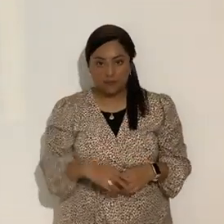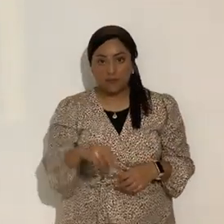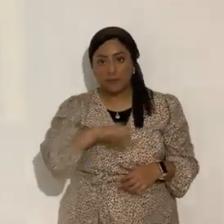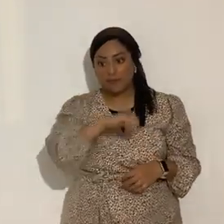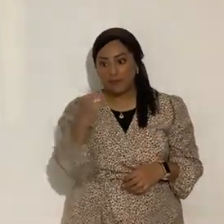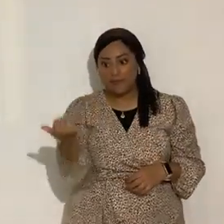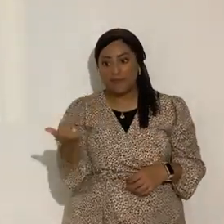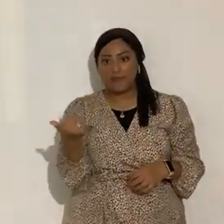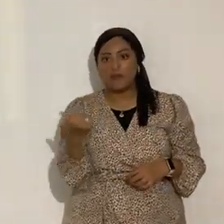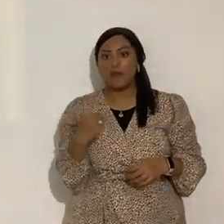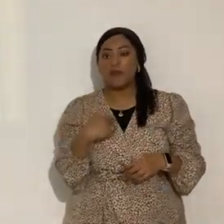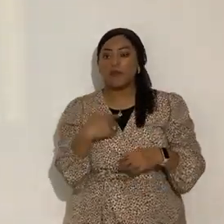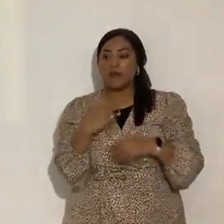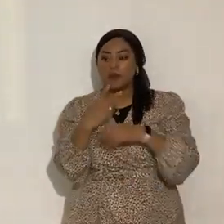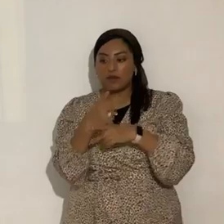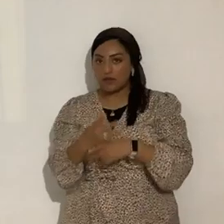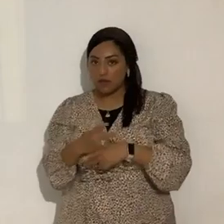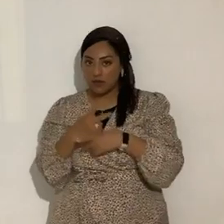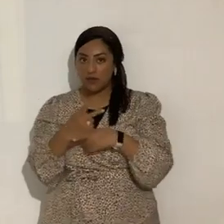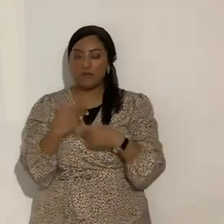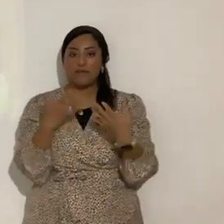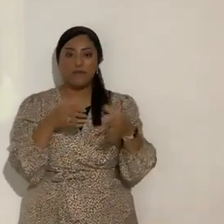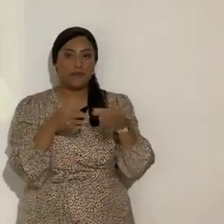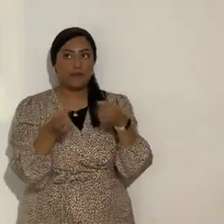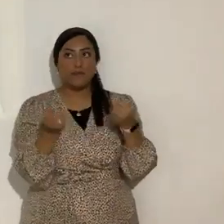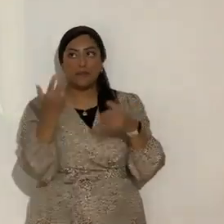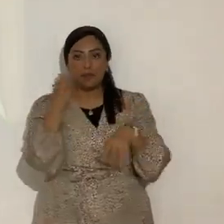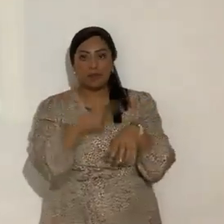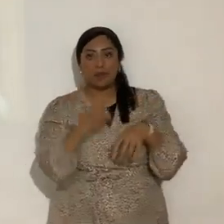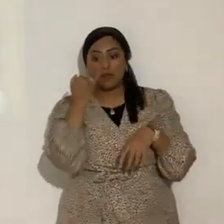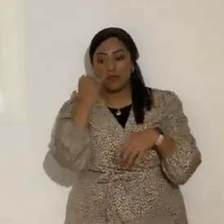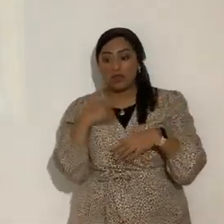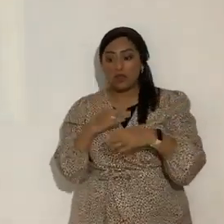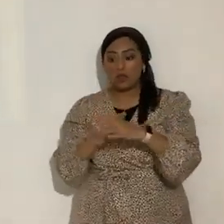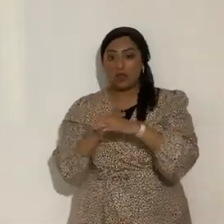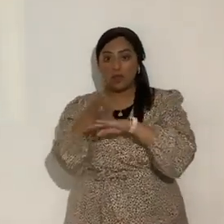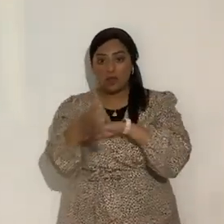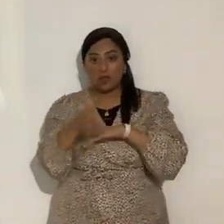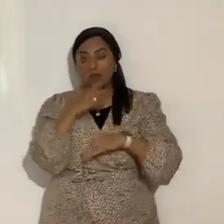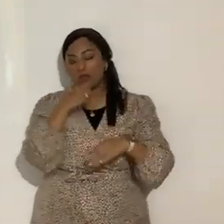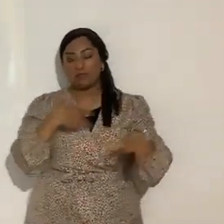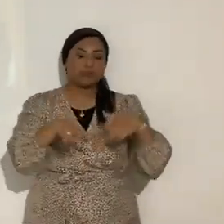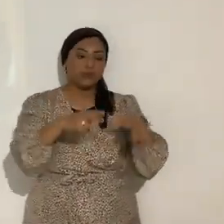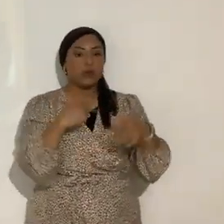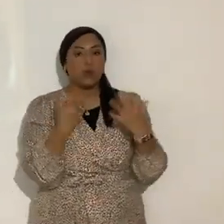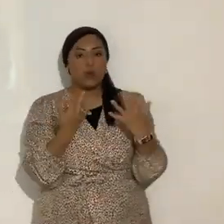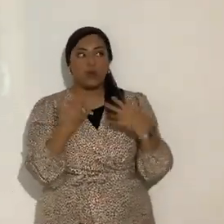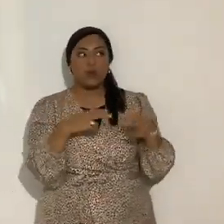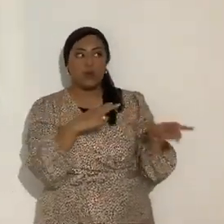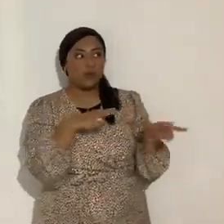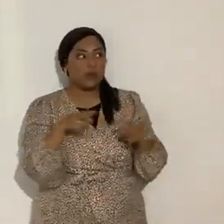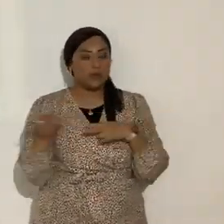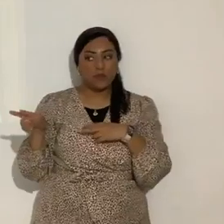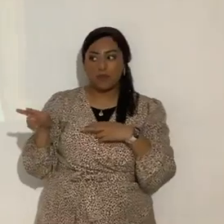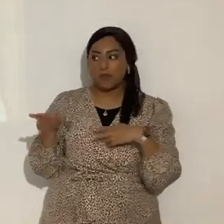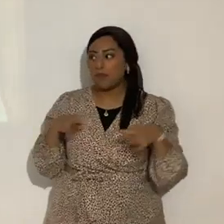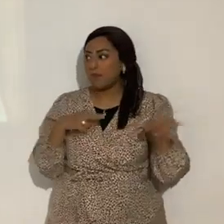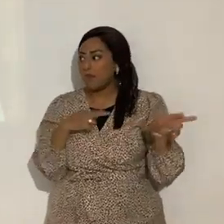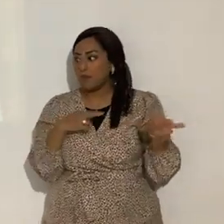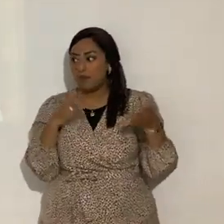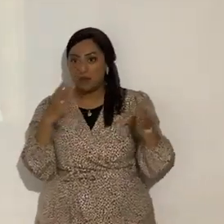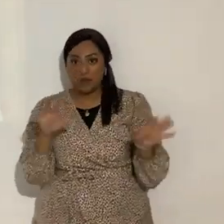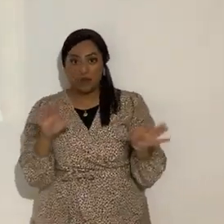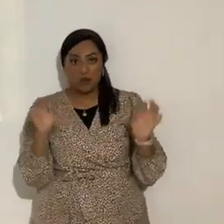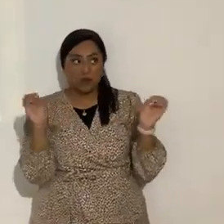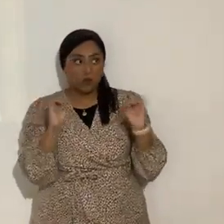Otra cosa es ser precavidos, ya lo he explicado varias veces. Si yo voy a atravesar una calle, no lo voy a atravesar así nada más, tengo que esperar que esté el rojo del semáforo